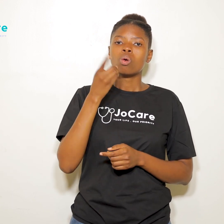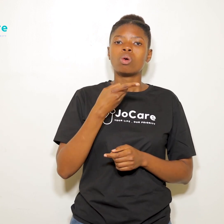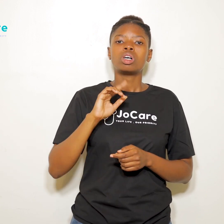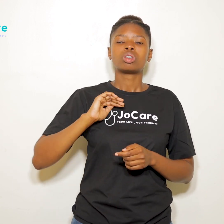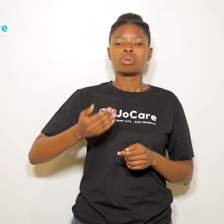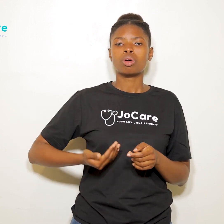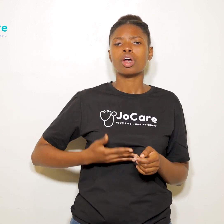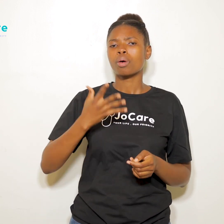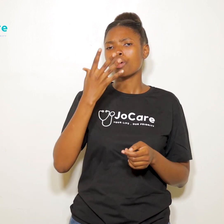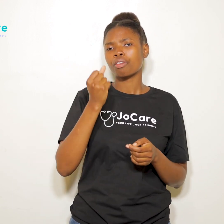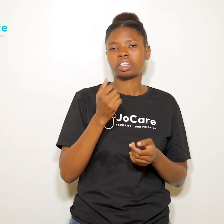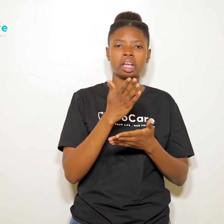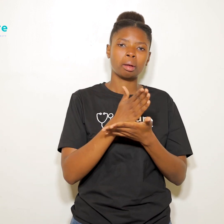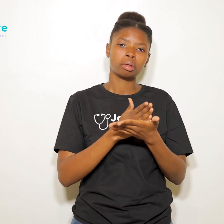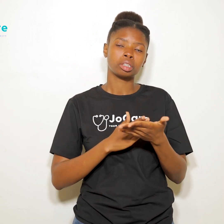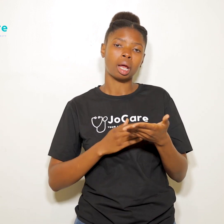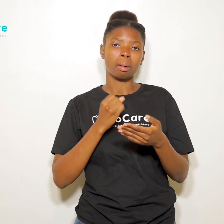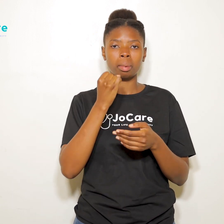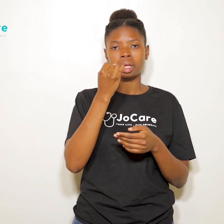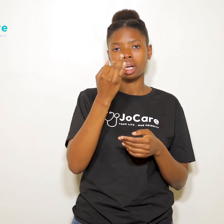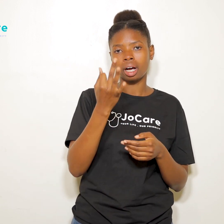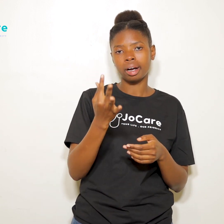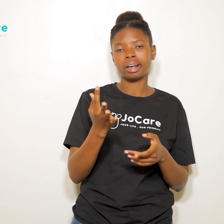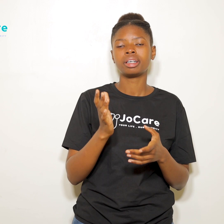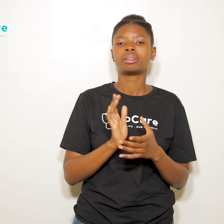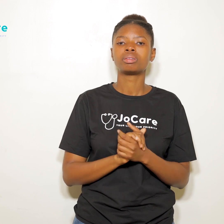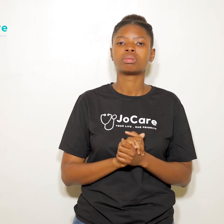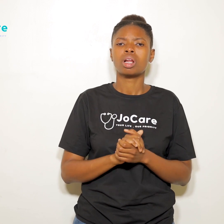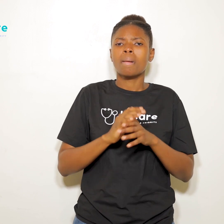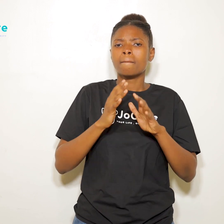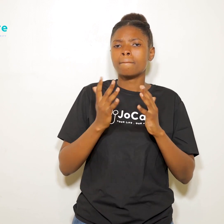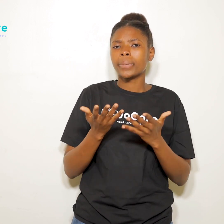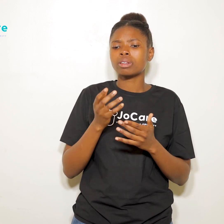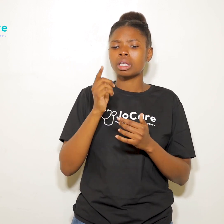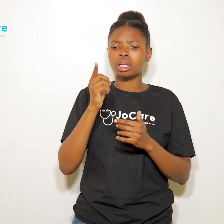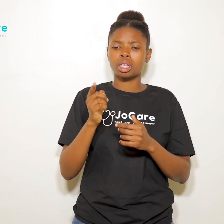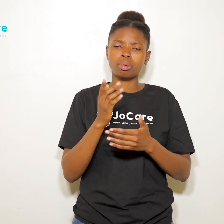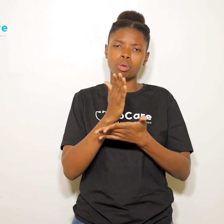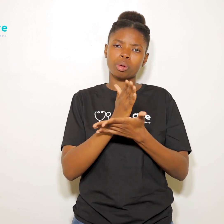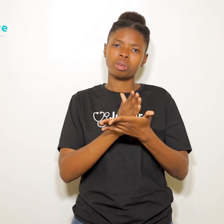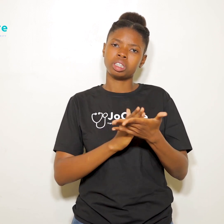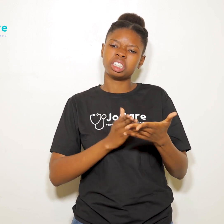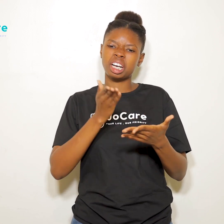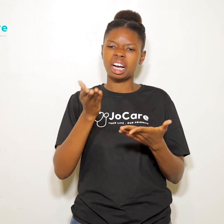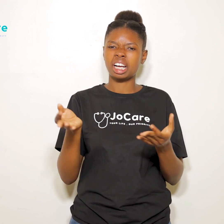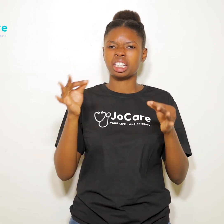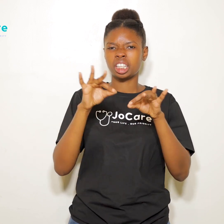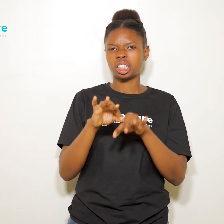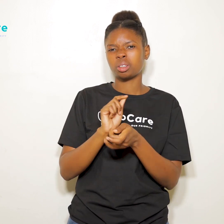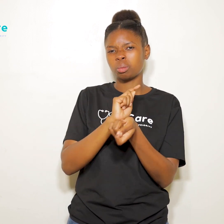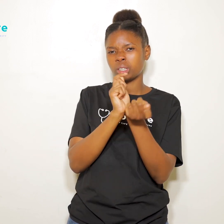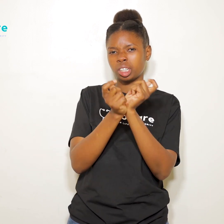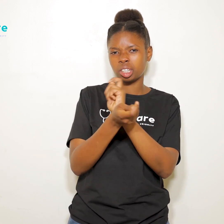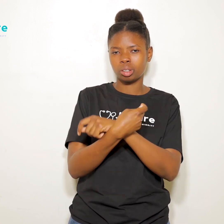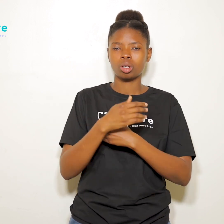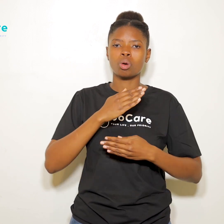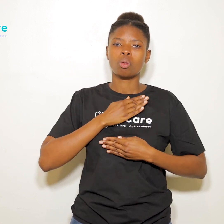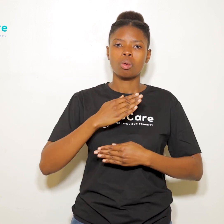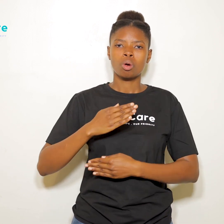ibice bingahe? Ese ibyo bice hari icyo bihindura ku mubiri w'umugore